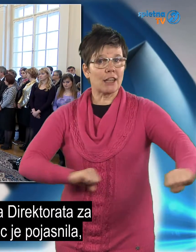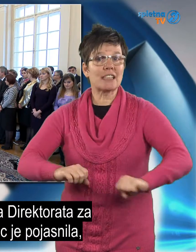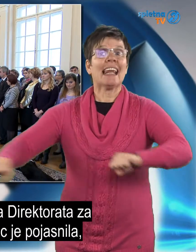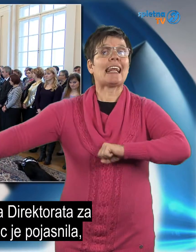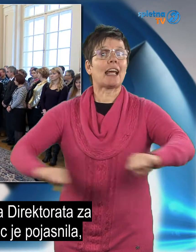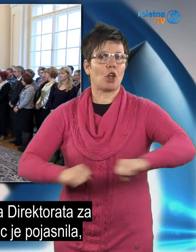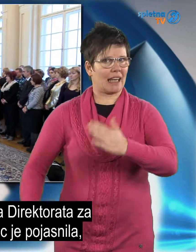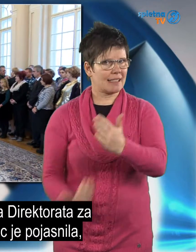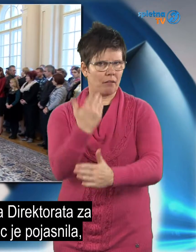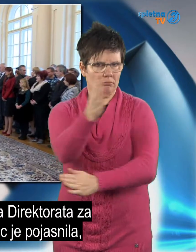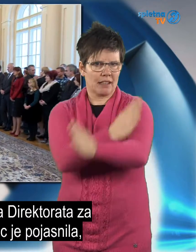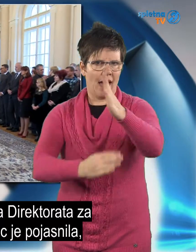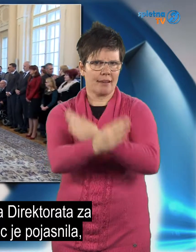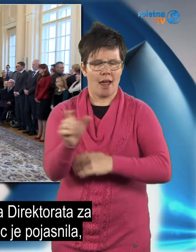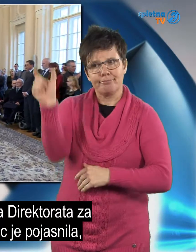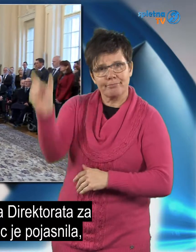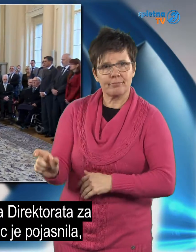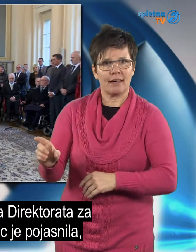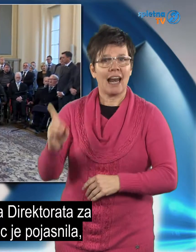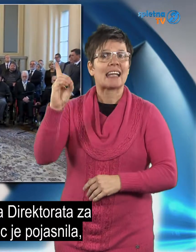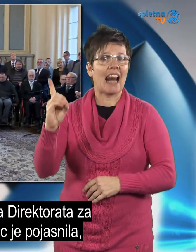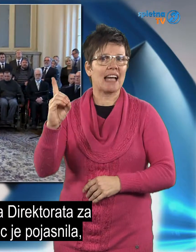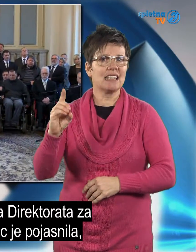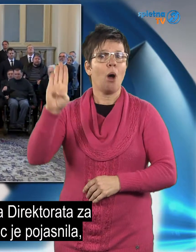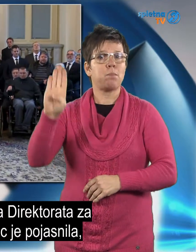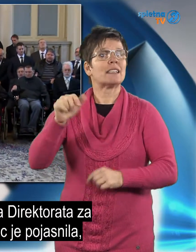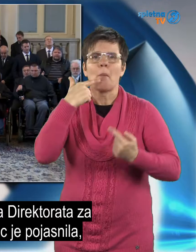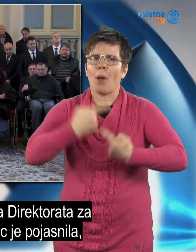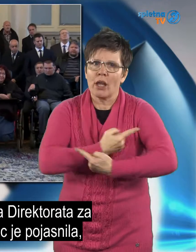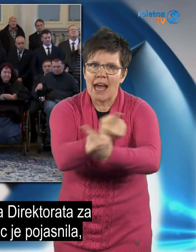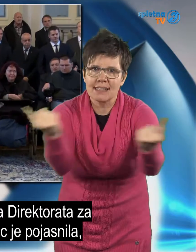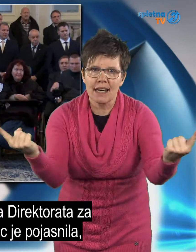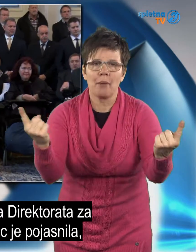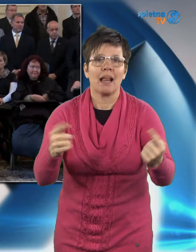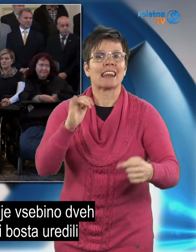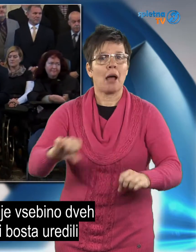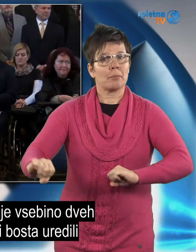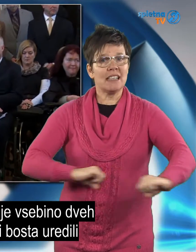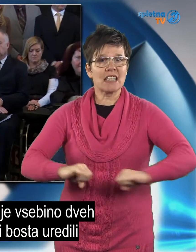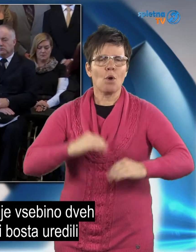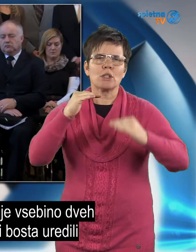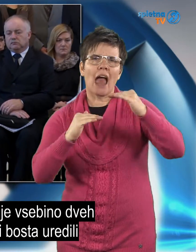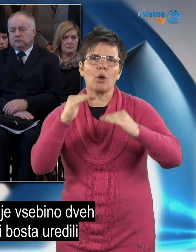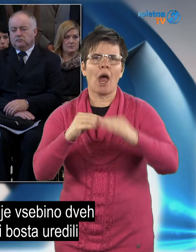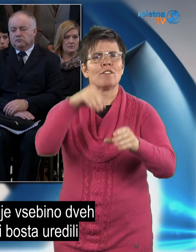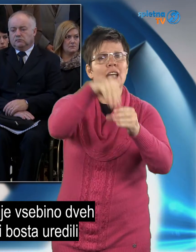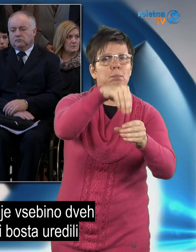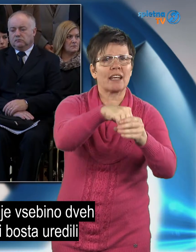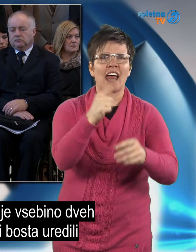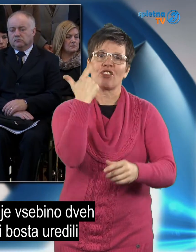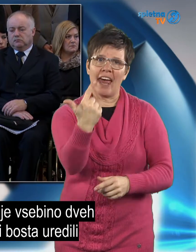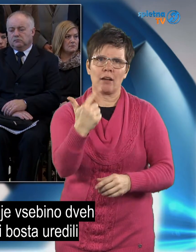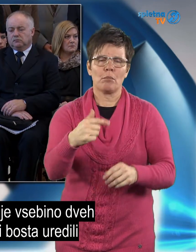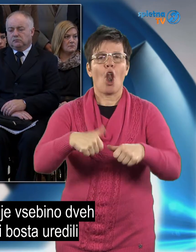Generalna direktorica Direktorata za invalide, Dragica Bac, je pojasnila, da ministrstvo usklajuje vsebino 2